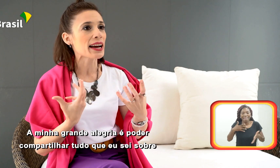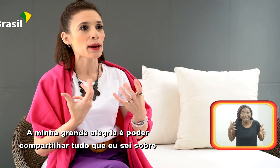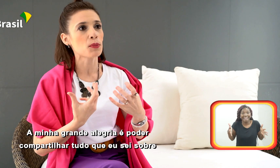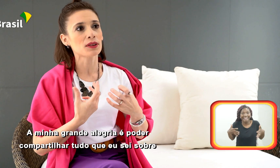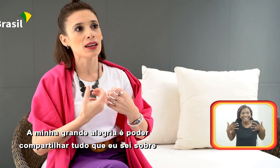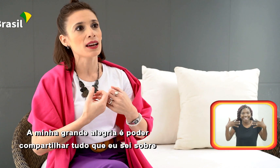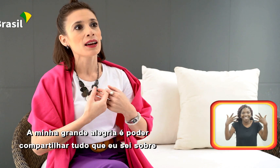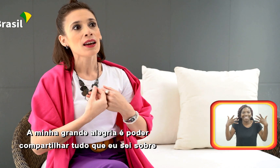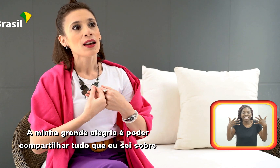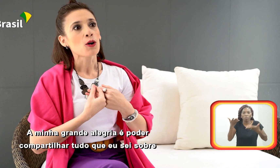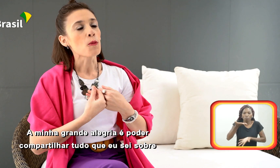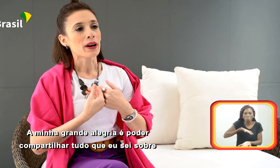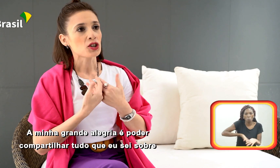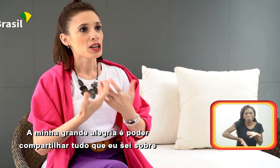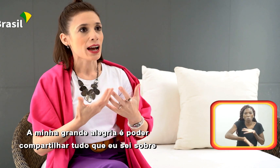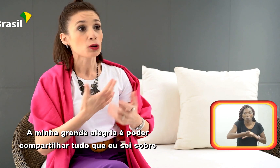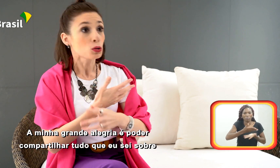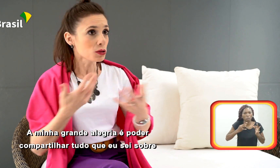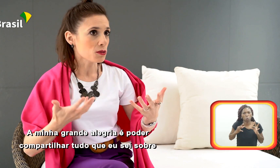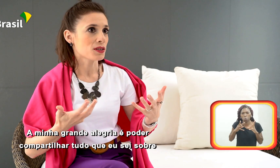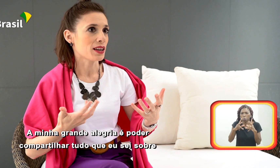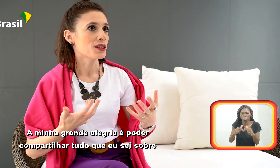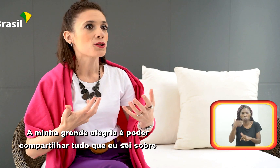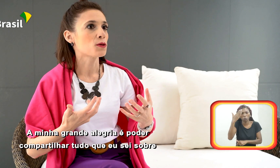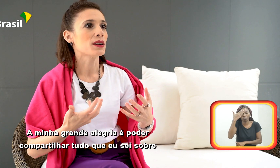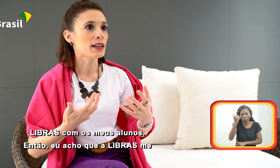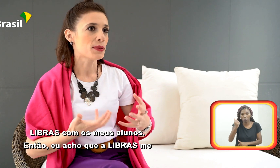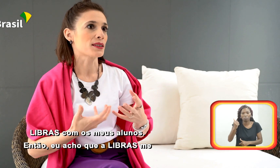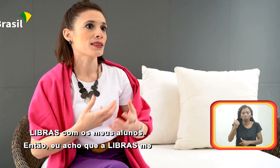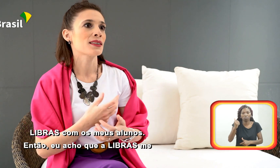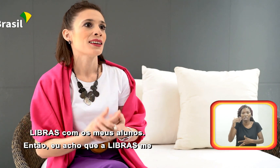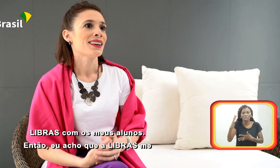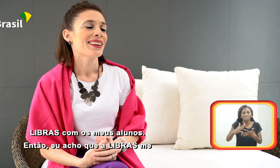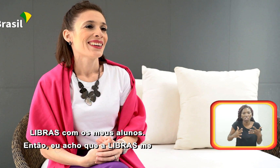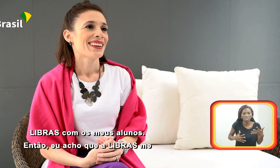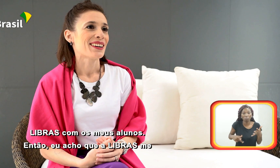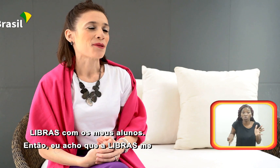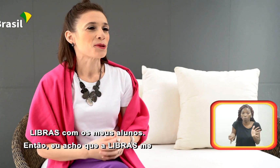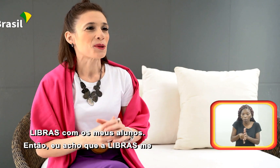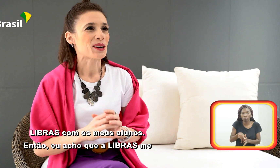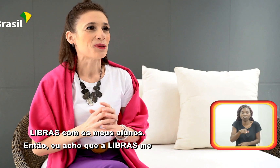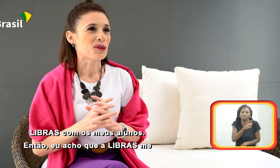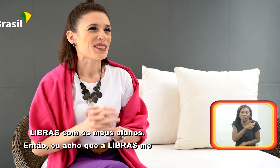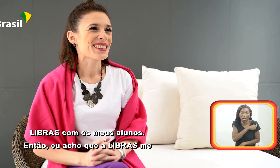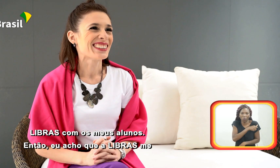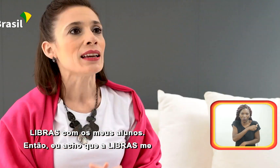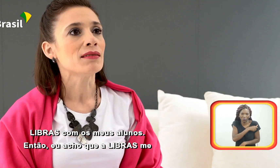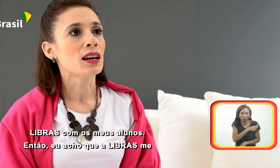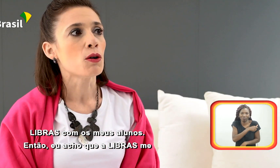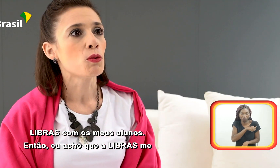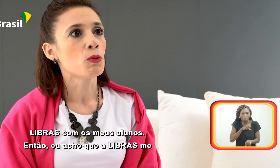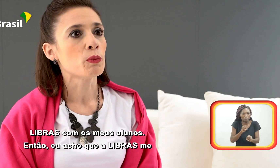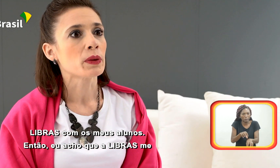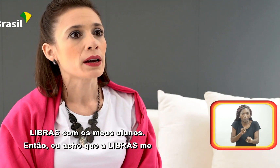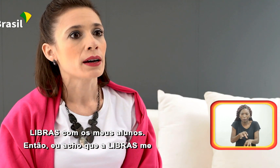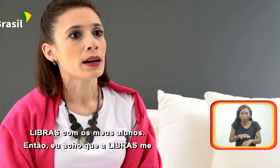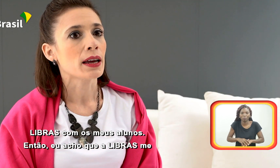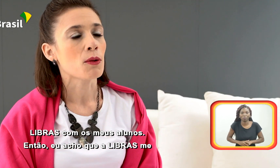é poder compartilhar tudo que eu sei sobre Libras com os meus alunos. Então, eu